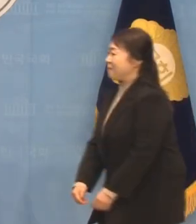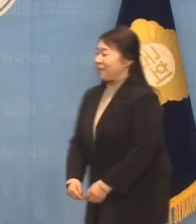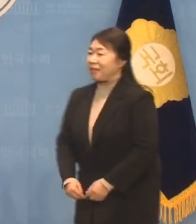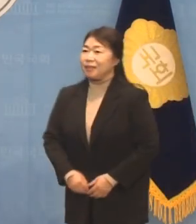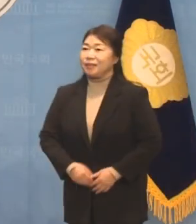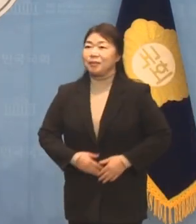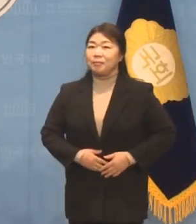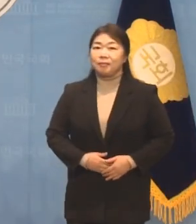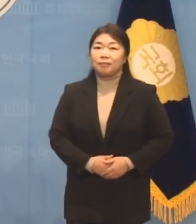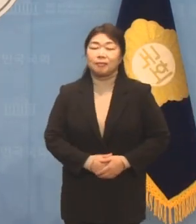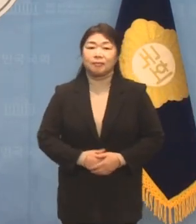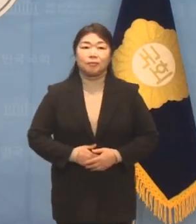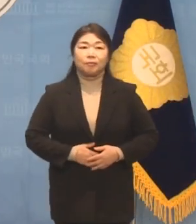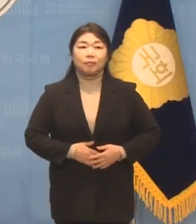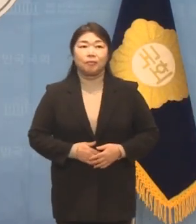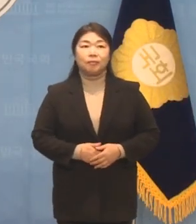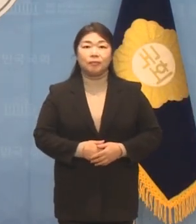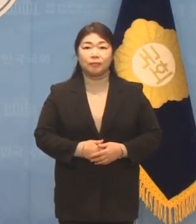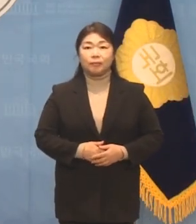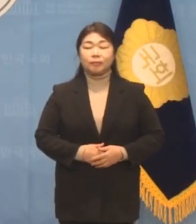새해 복 많이 받으십시오.